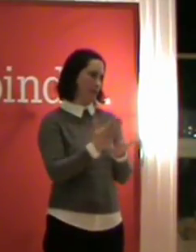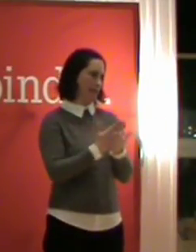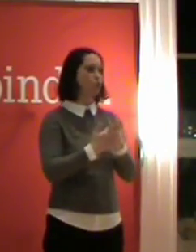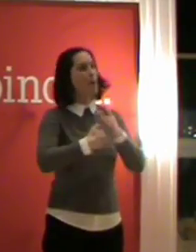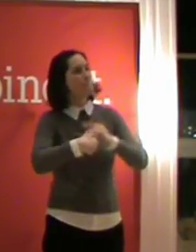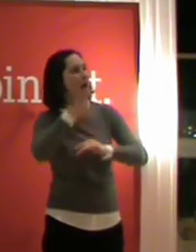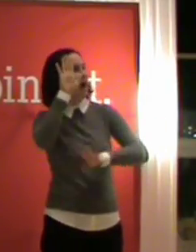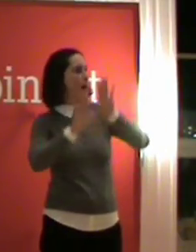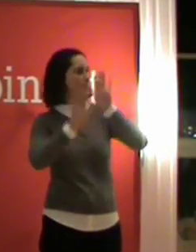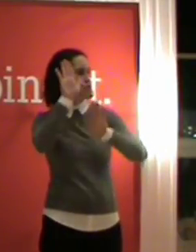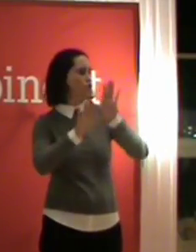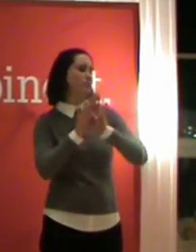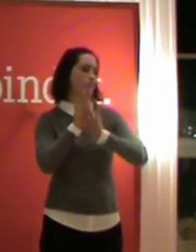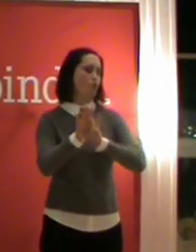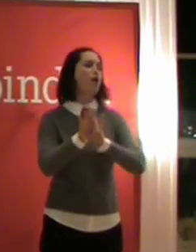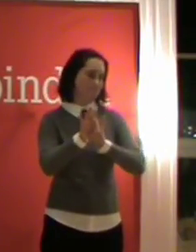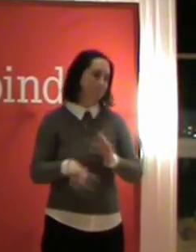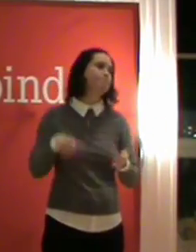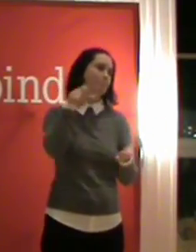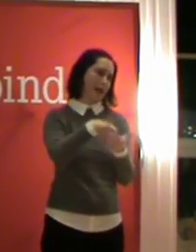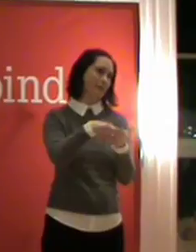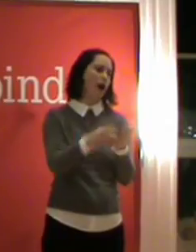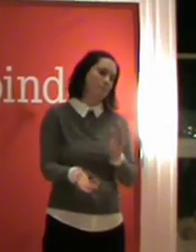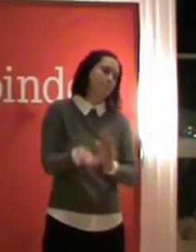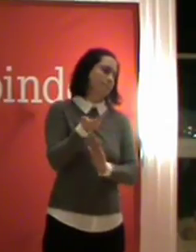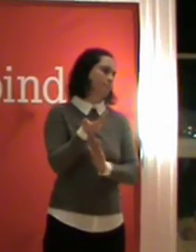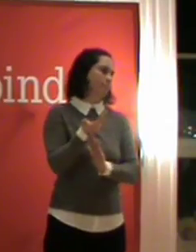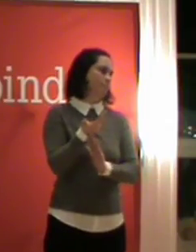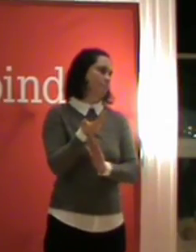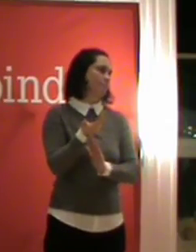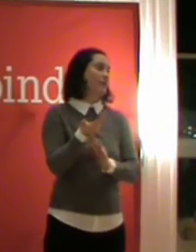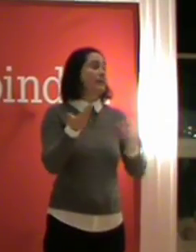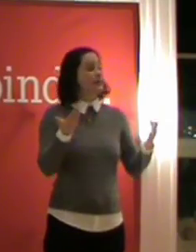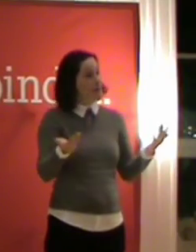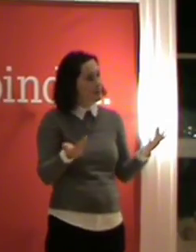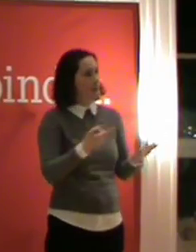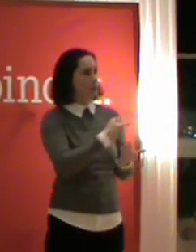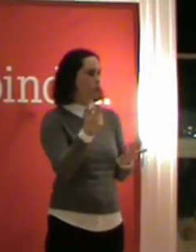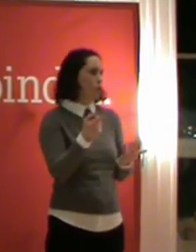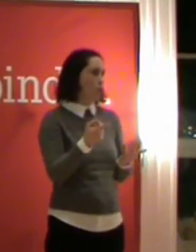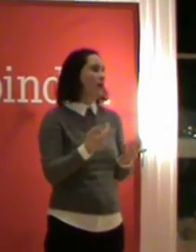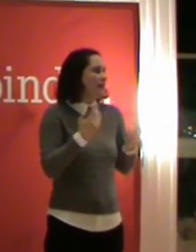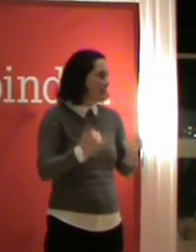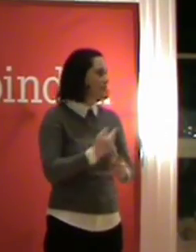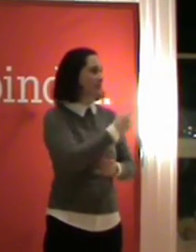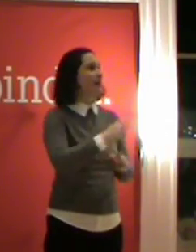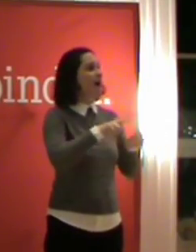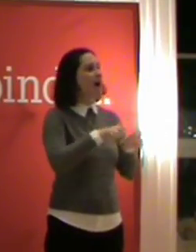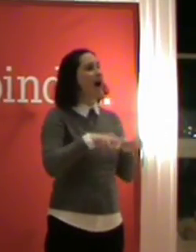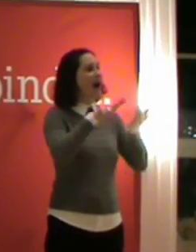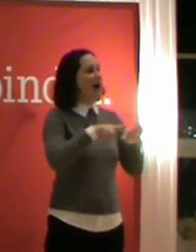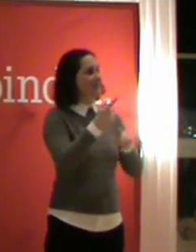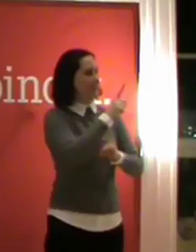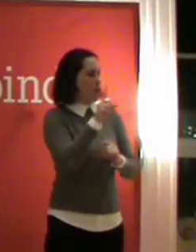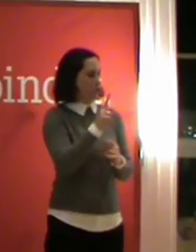getroffen, ist, ja, man kann. Man hat billigend in Kauf genommen, dass eben tatsächlich 80.000 Bürgerinnen